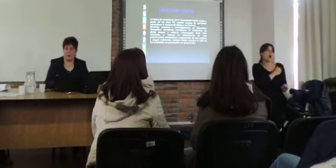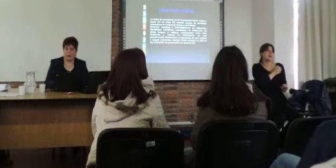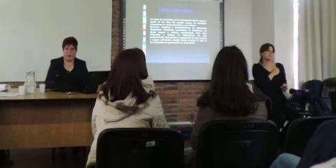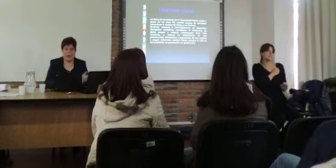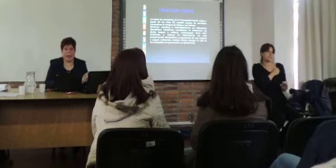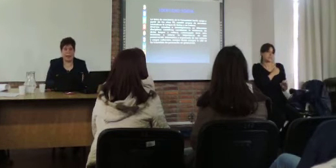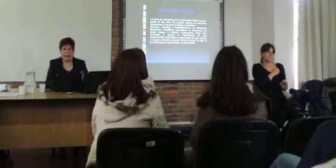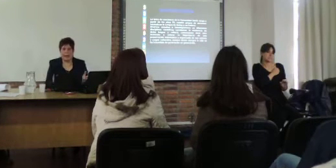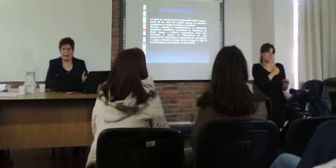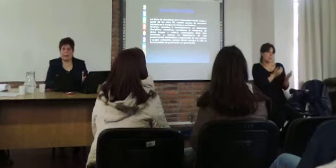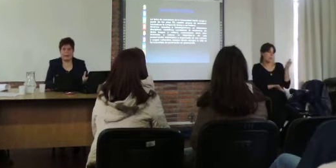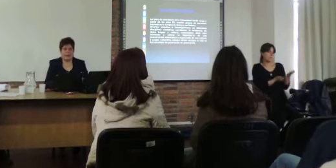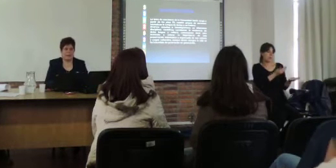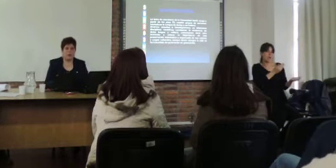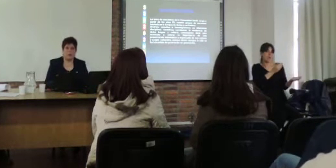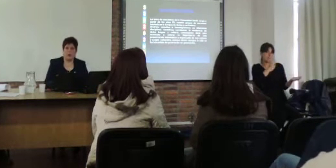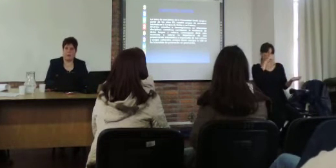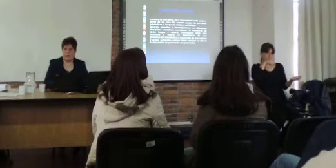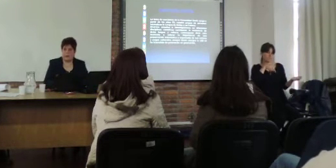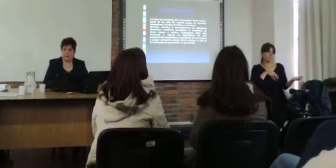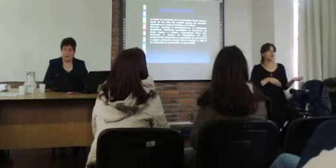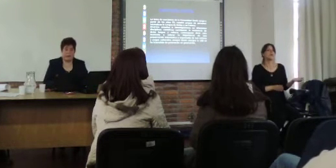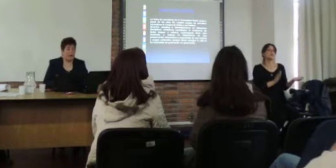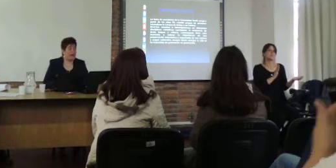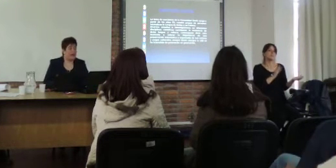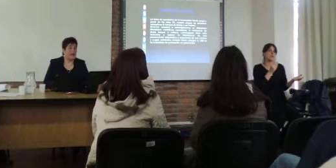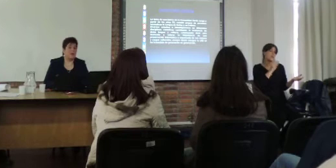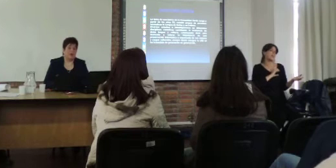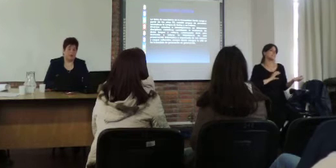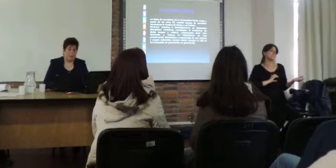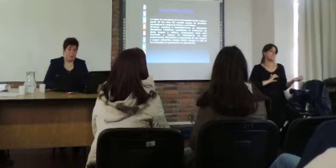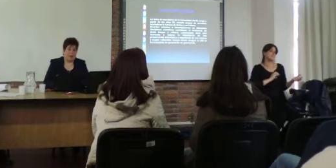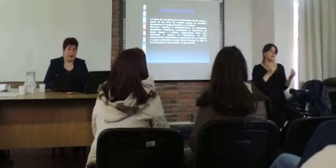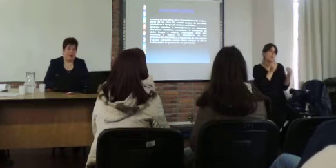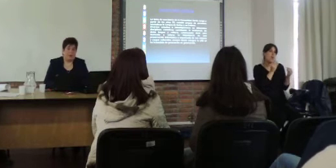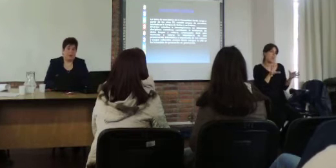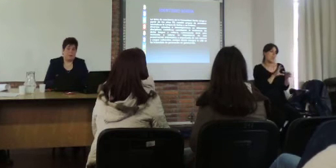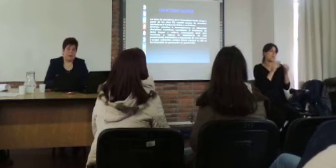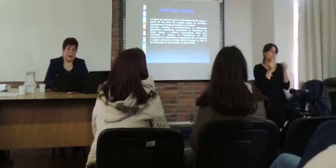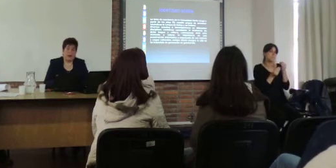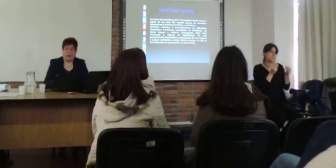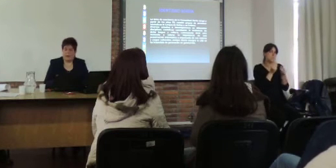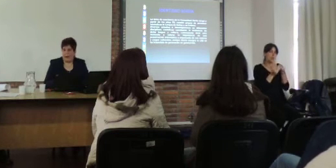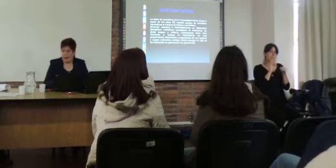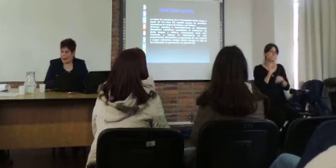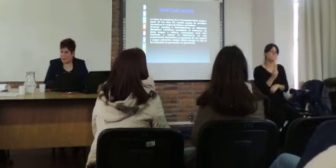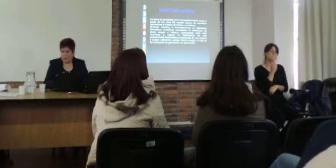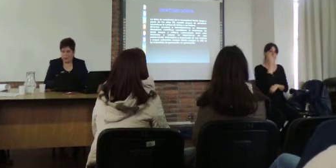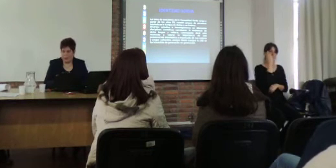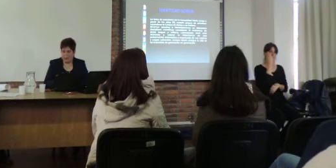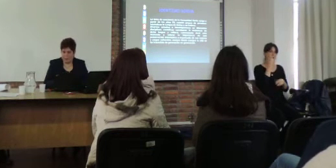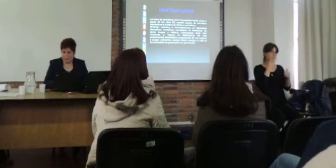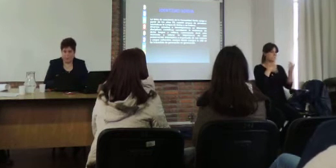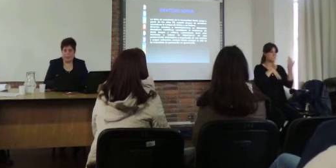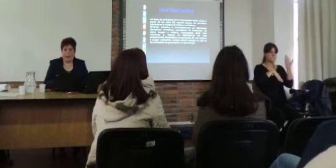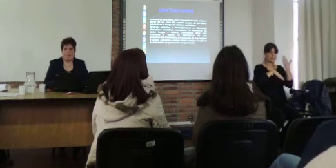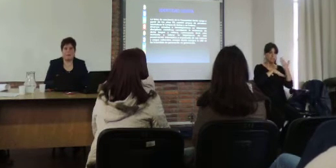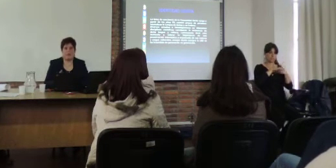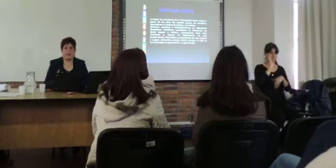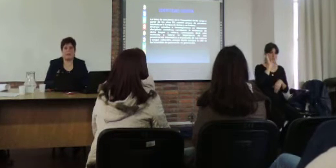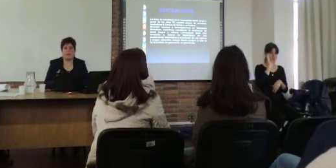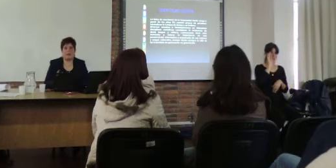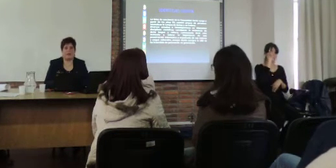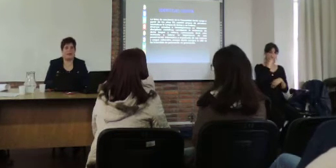nació en Montevideo. ¿Qué características en comunes pueden tener? Y bueno, lo principal, la